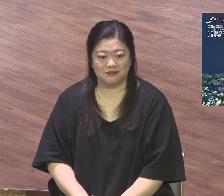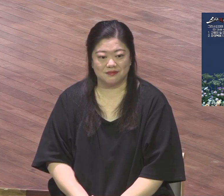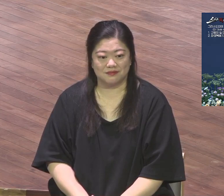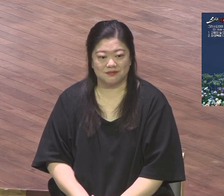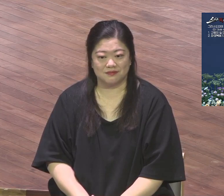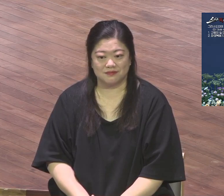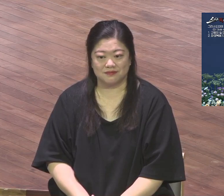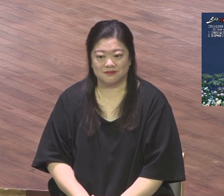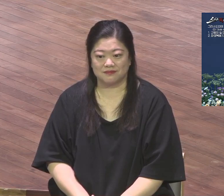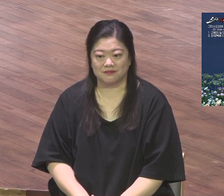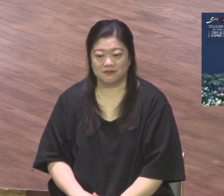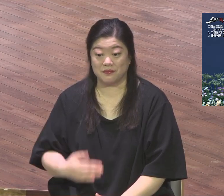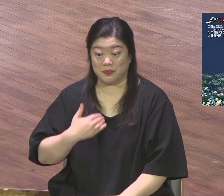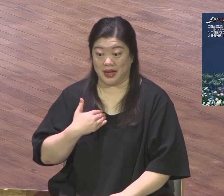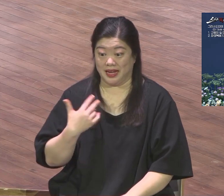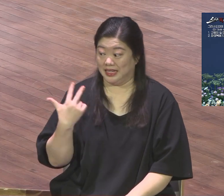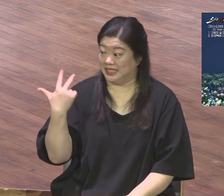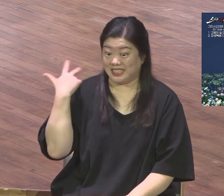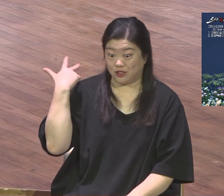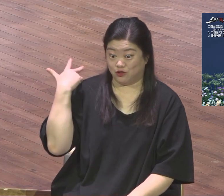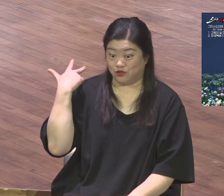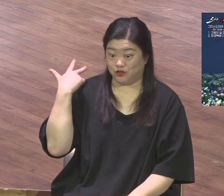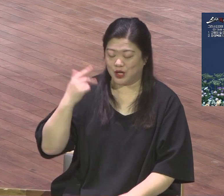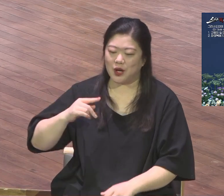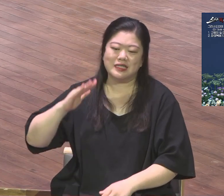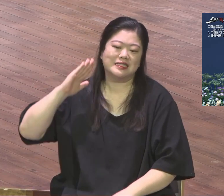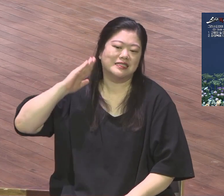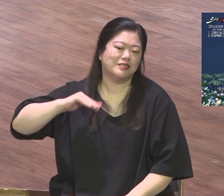저는 지난 주일 설교 의정부에 있는